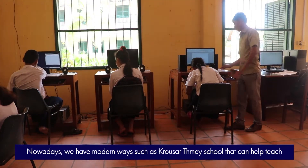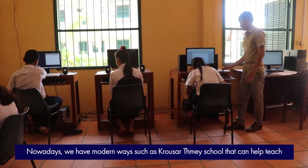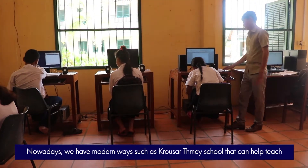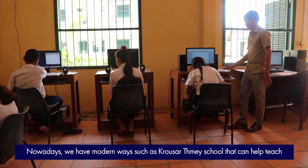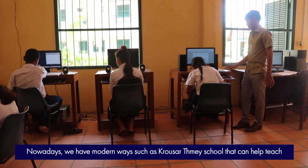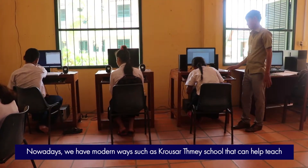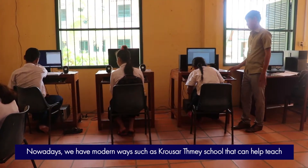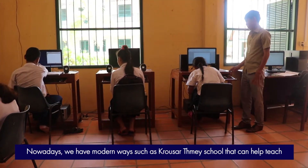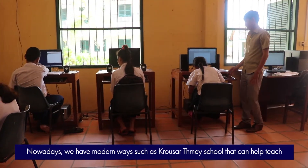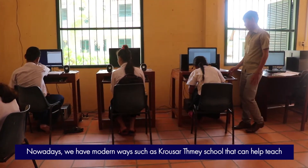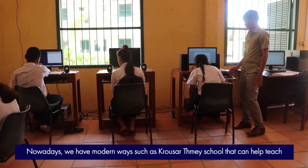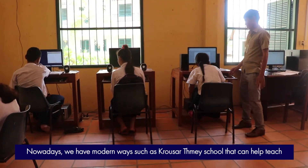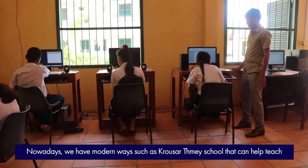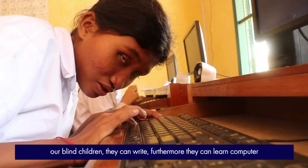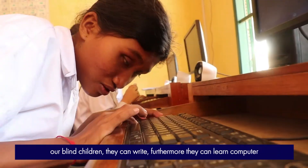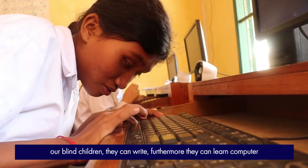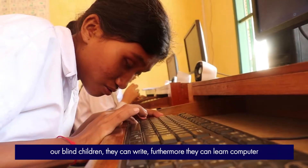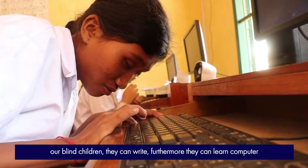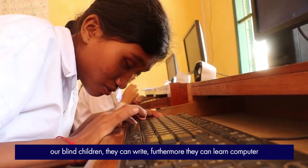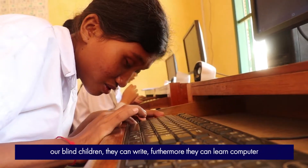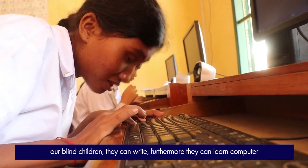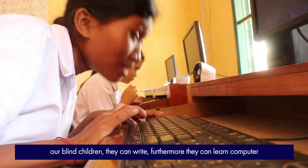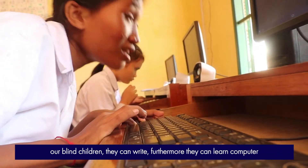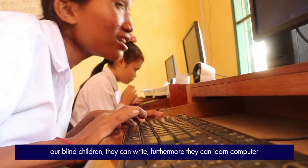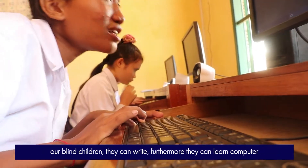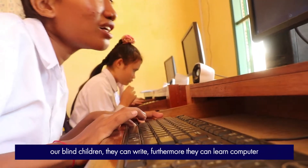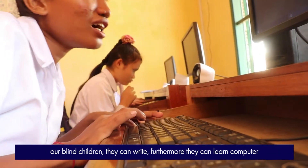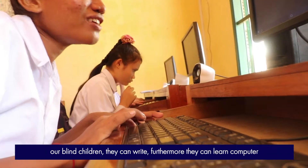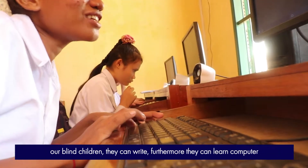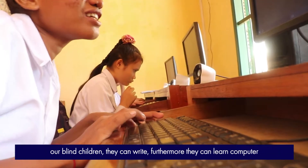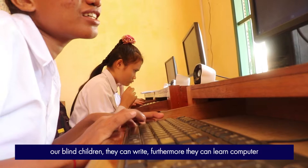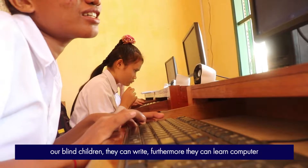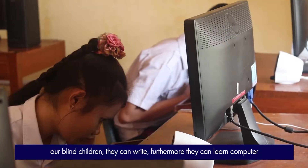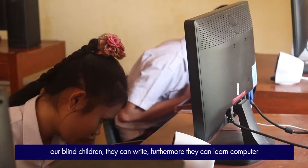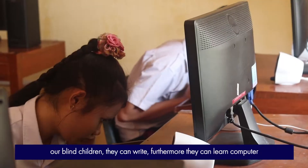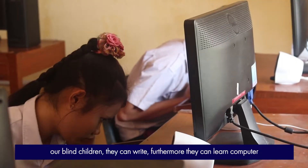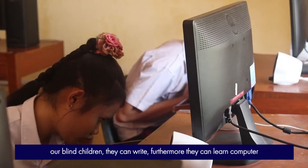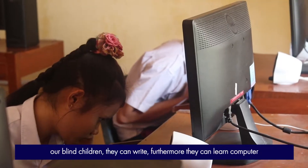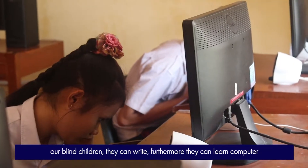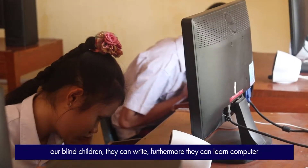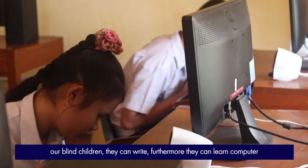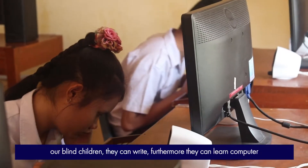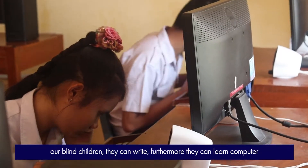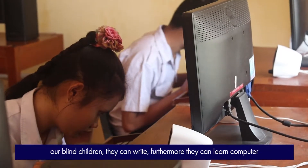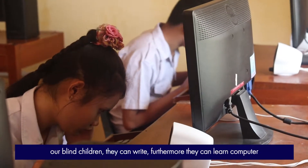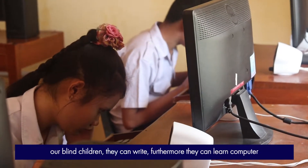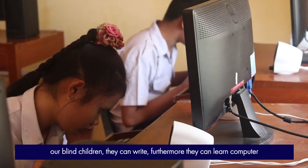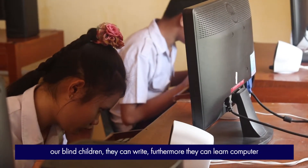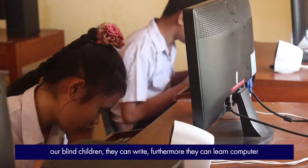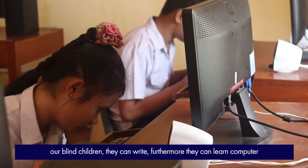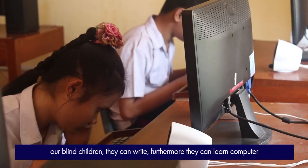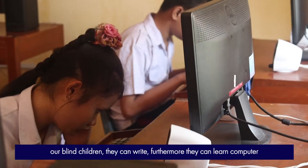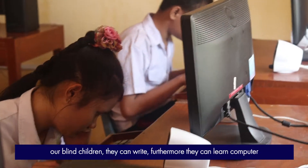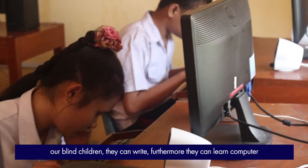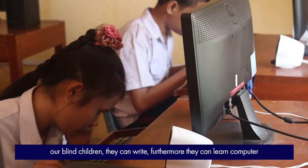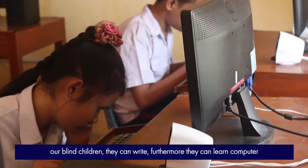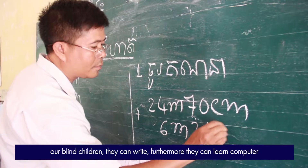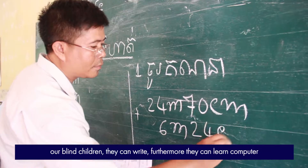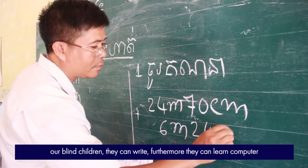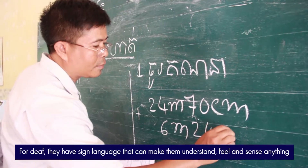lần chưa bằng riêng côn dương bị ca phê ai cả xe ở so ai gì rúng lên công chưa ban tiệt hay mới tiệt cô thăng